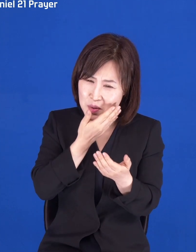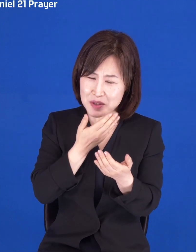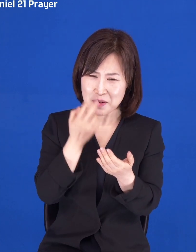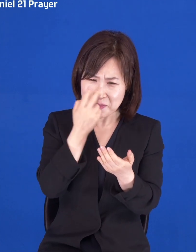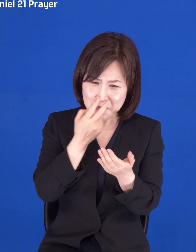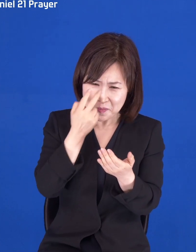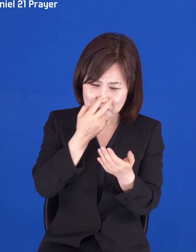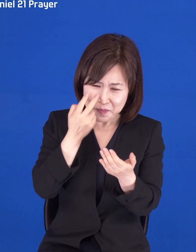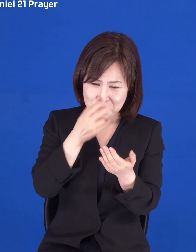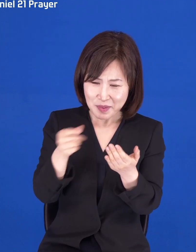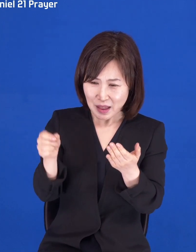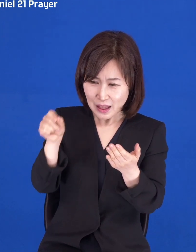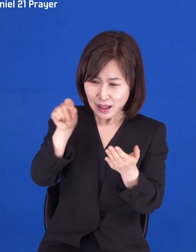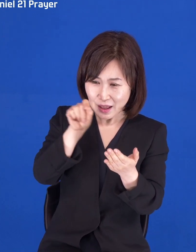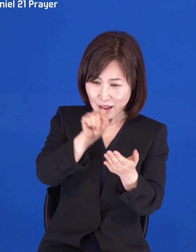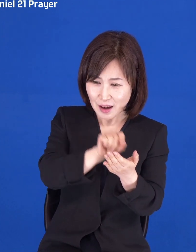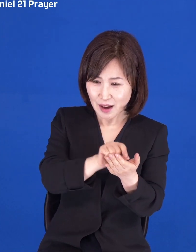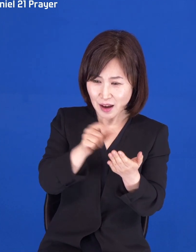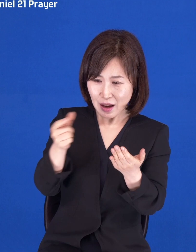장 넘기지 않으면은